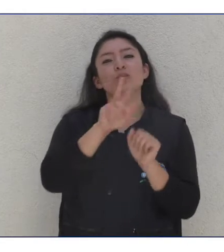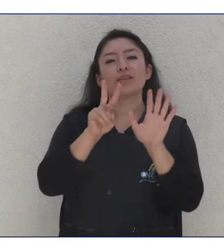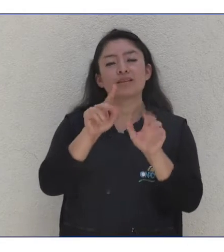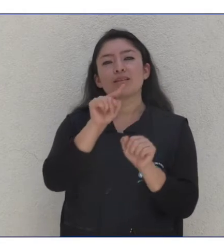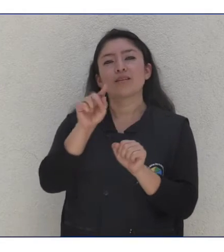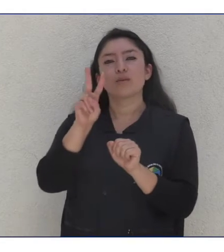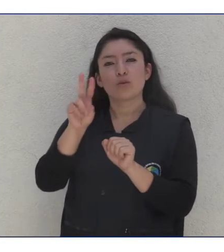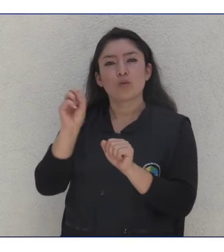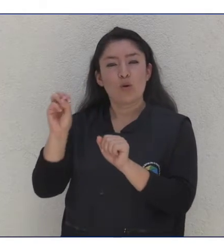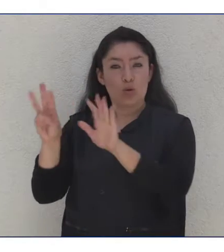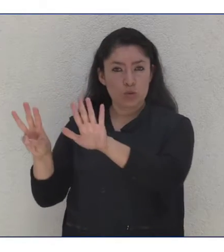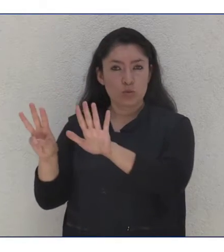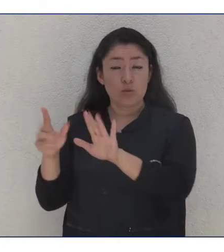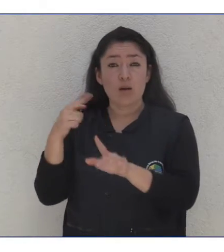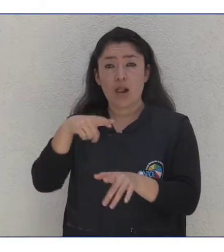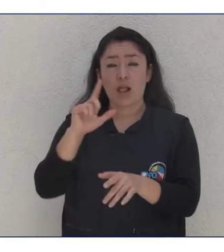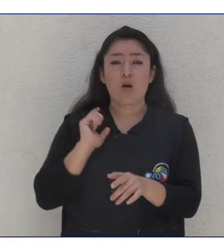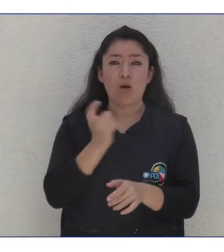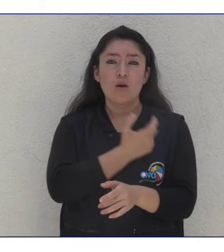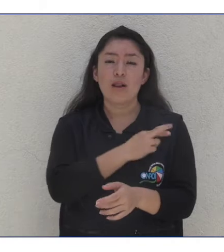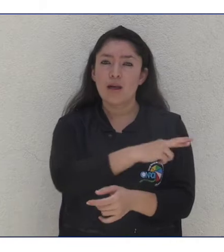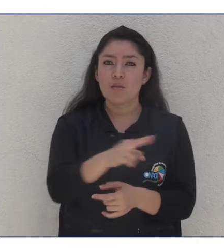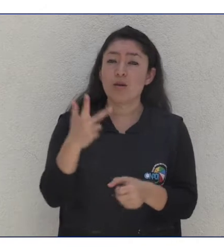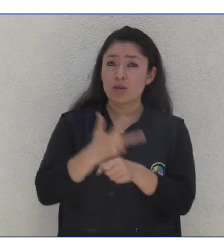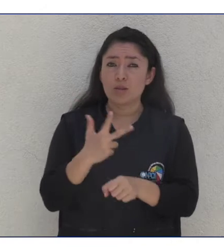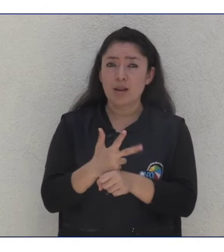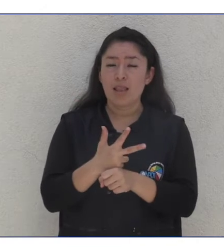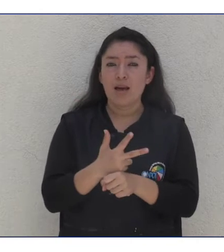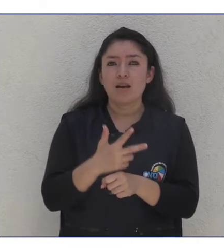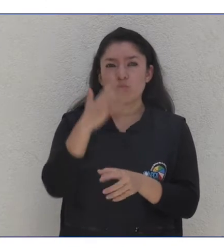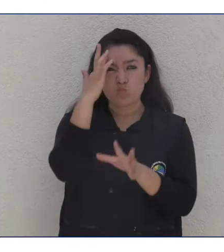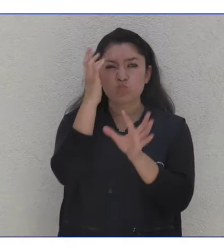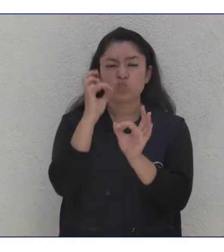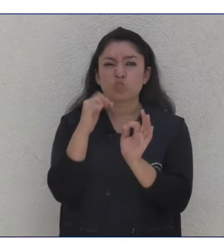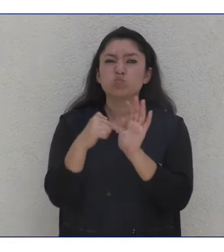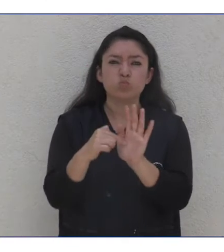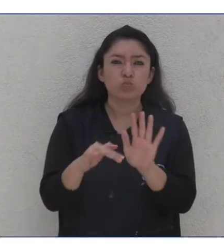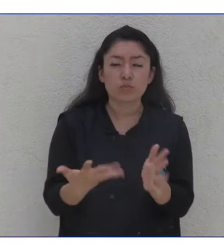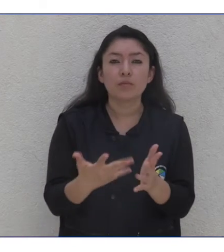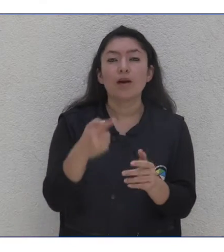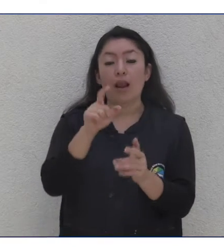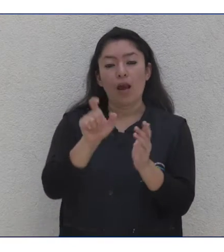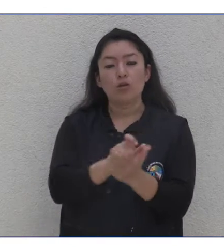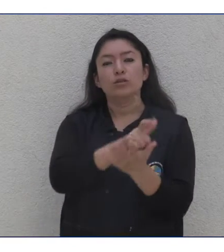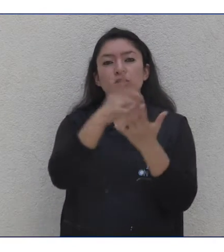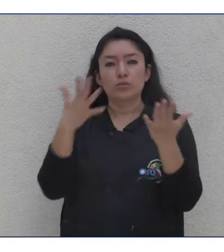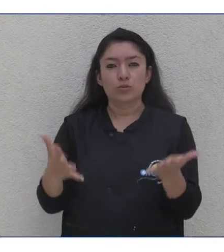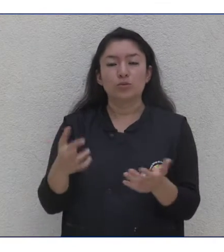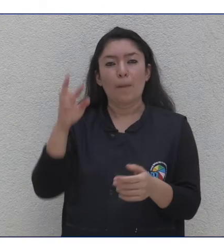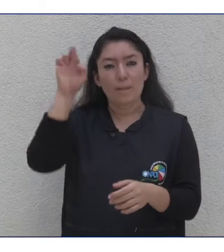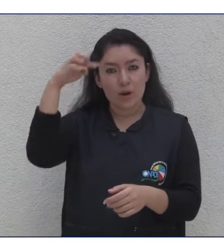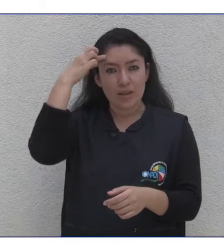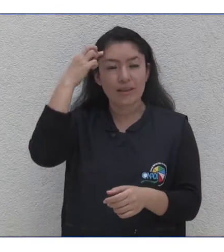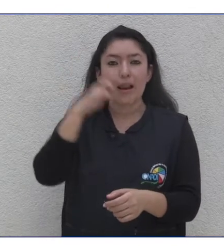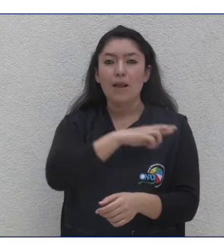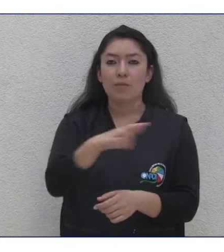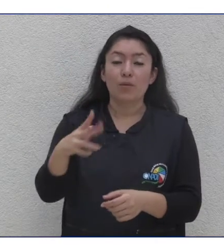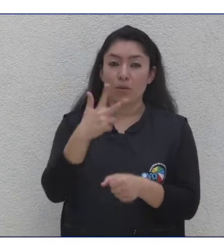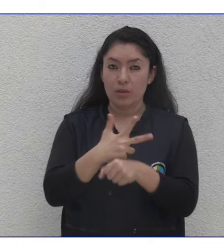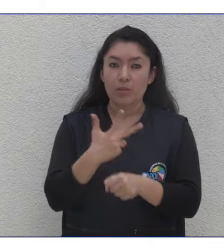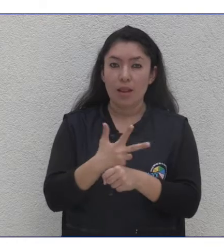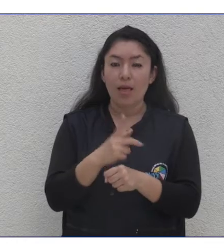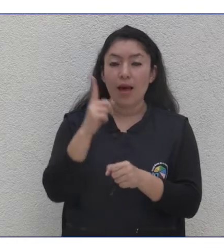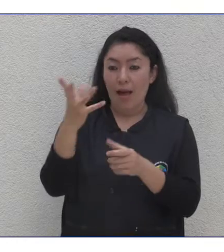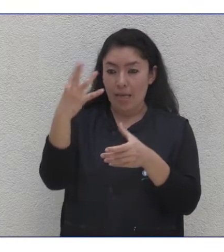Decreto 57/2008. El Congreso de la República de Guatemala, considerando que la Constitución Política de la República